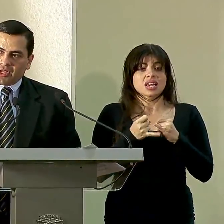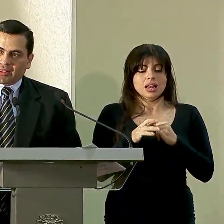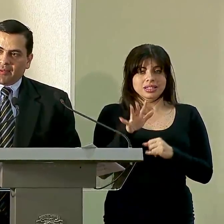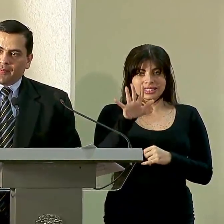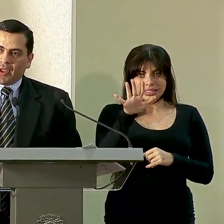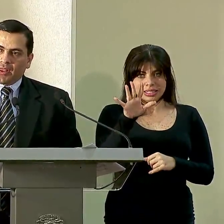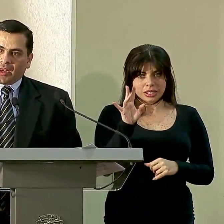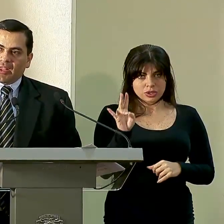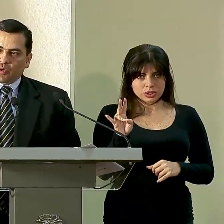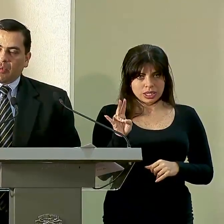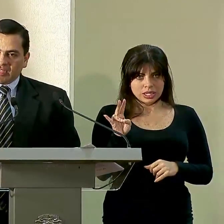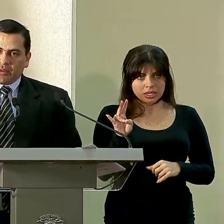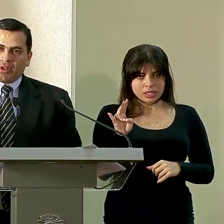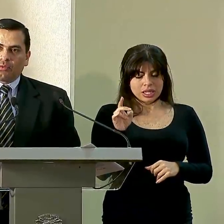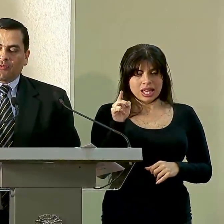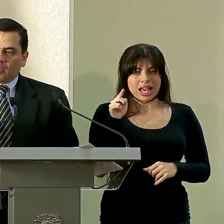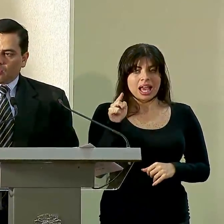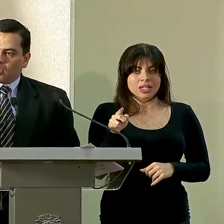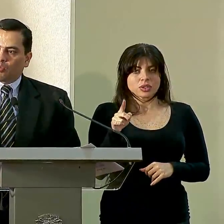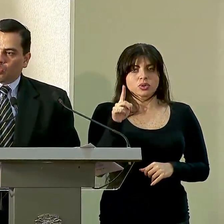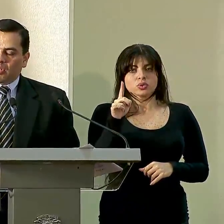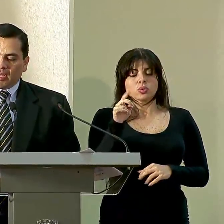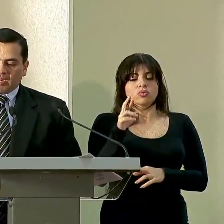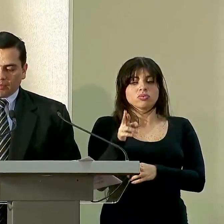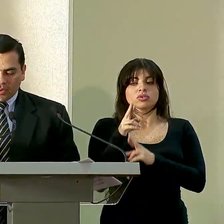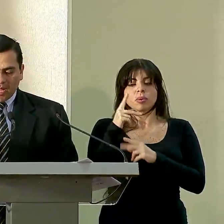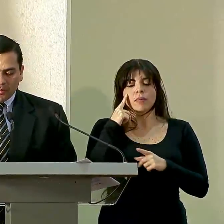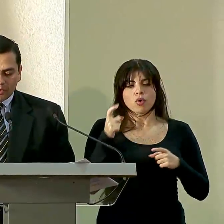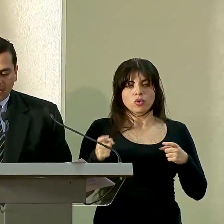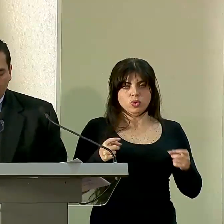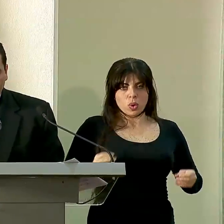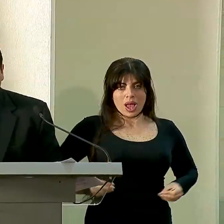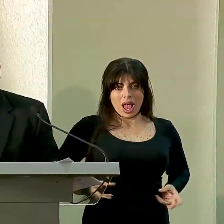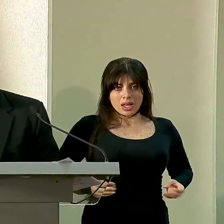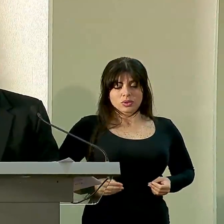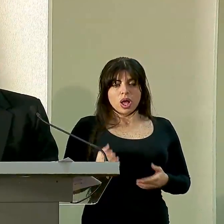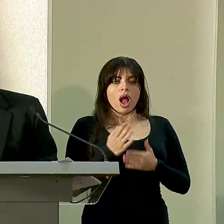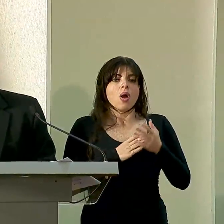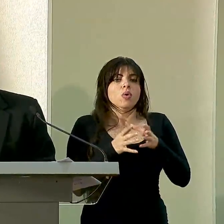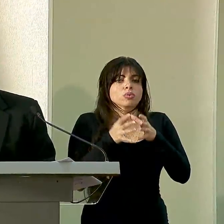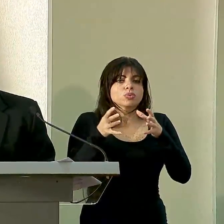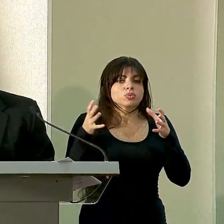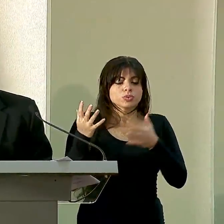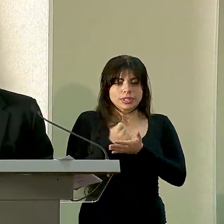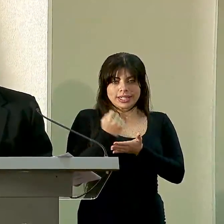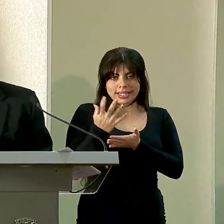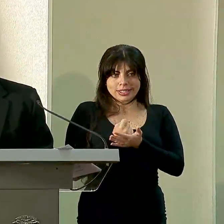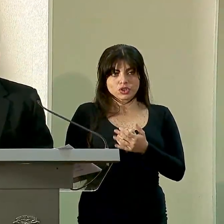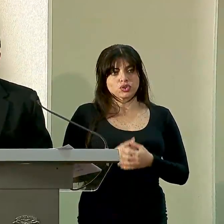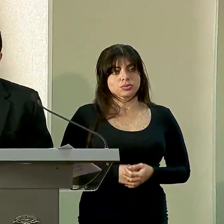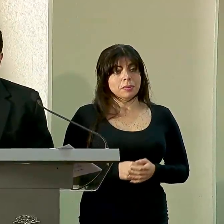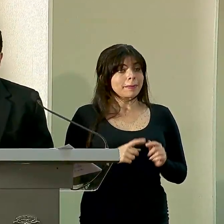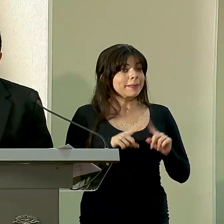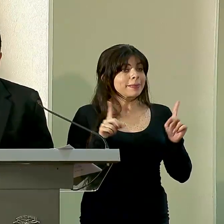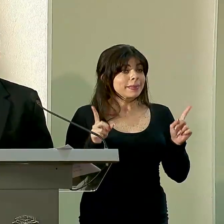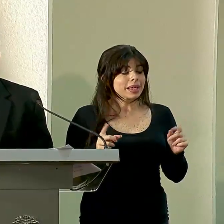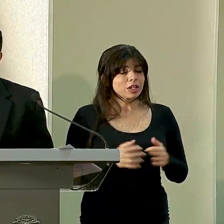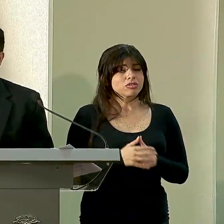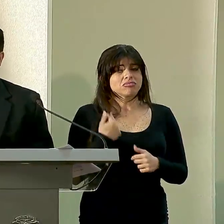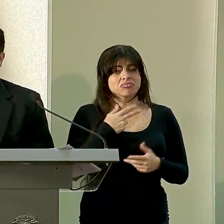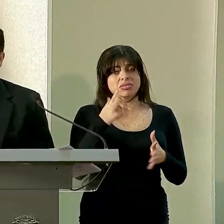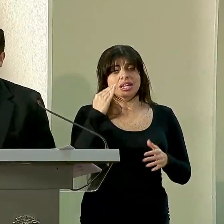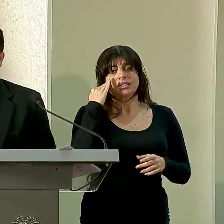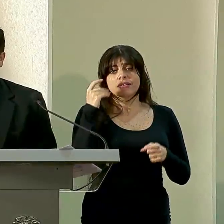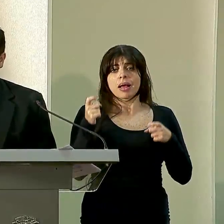del 5.7%. Eso es básicamente un efecto de control del gasto y algunos incrementos de ingresos, ¿verdad? Pero